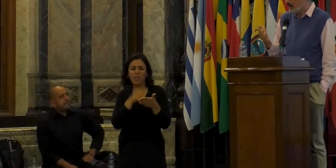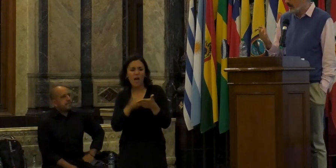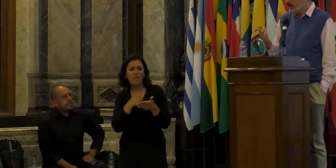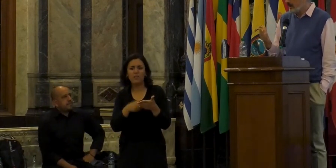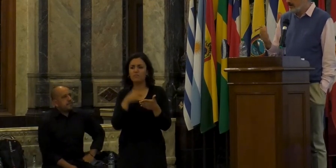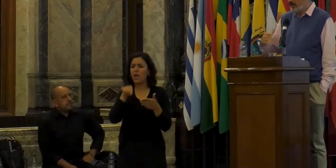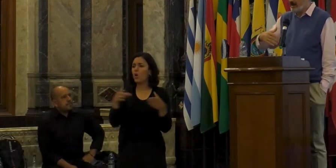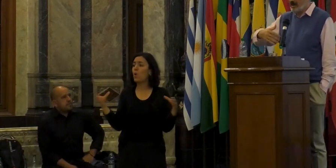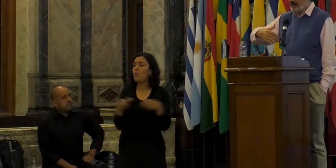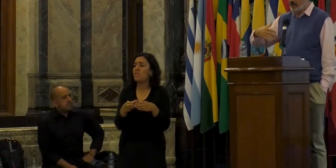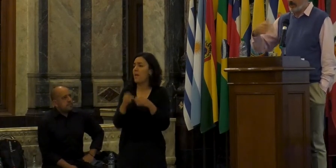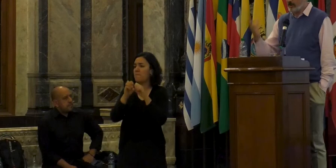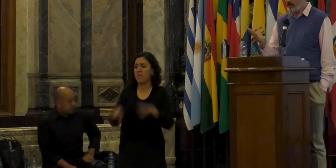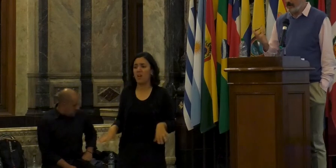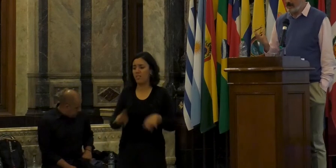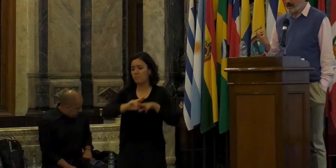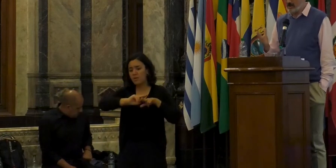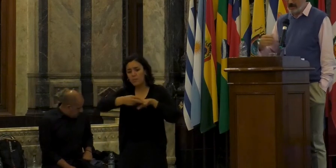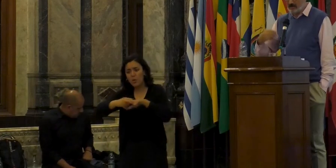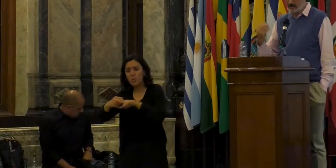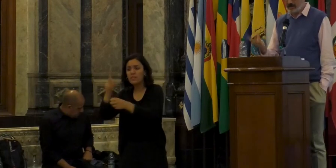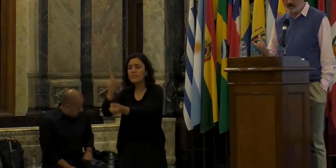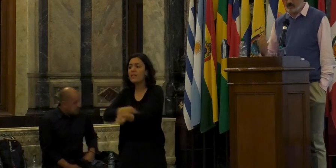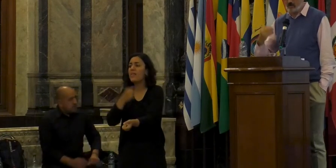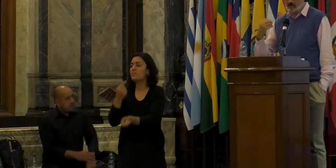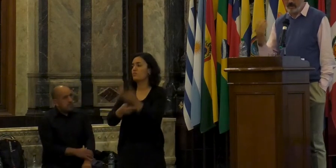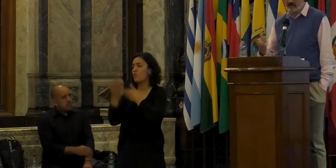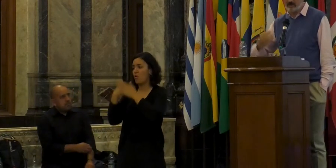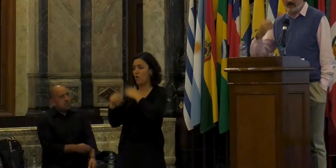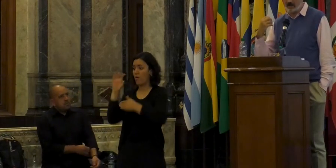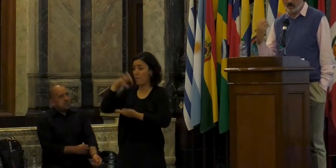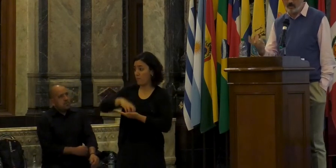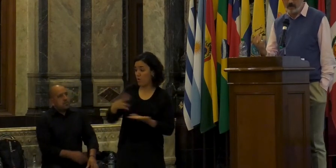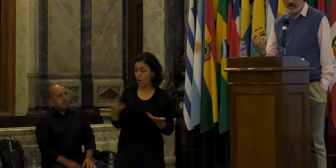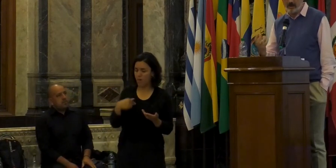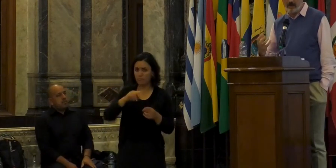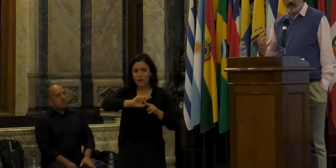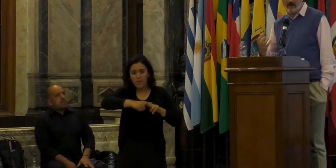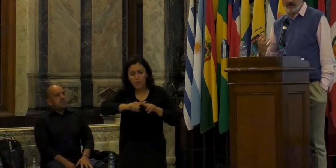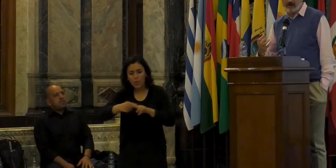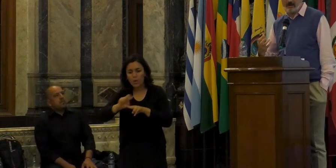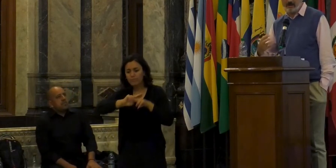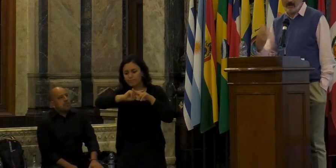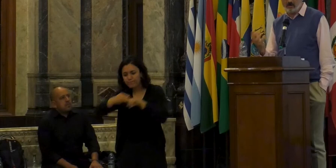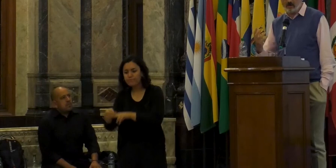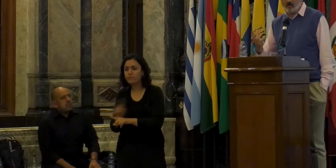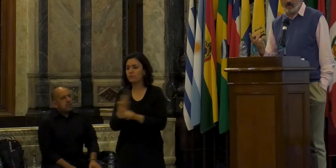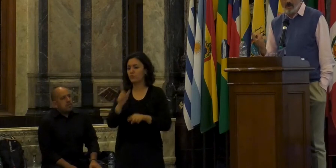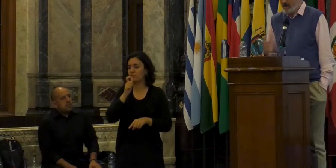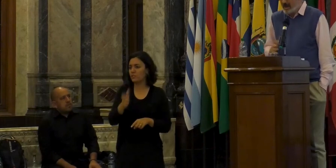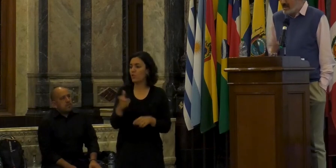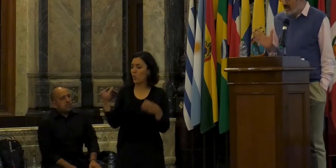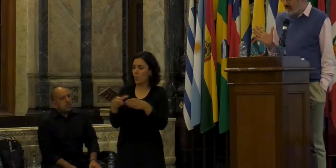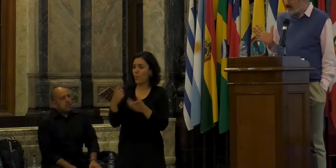comunidad, se ha perdido la reproducción de una tradición. Ya los espacios no son lugares donde se reproduce el sentido y el